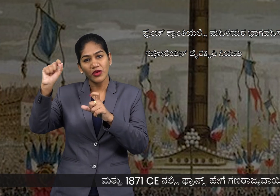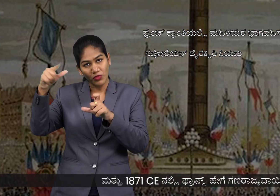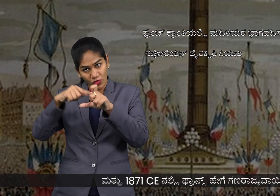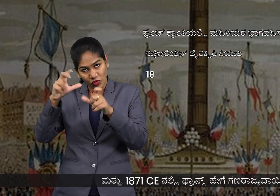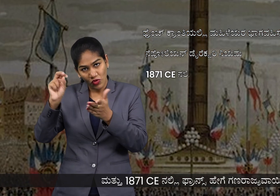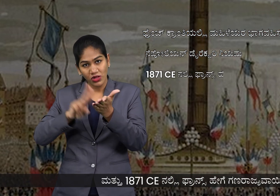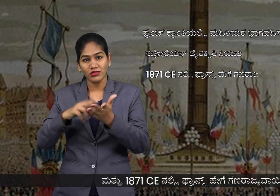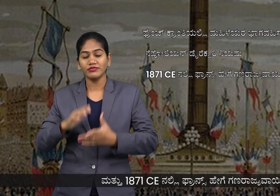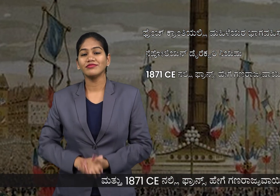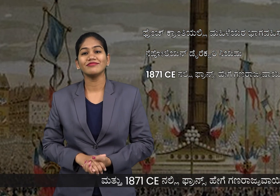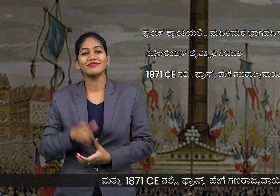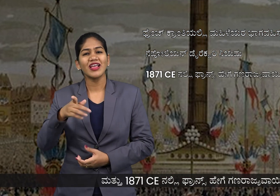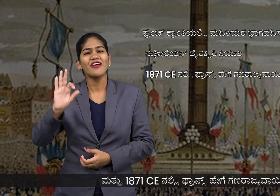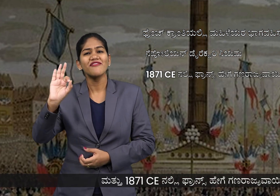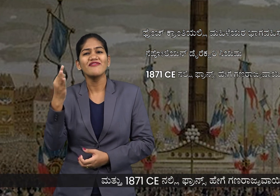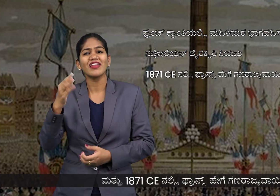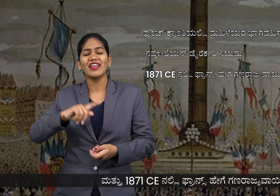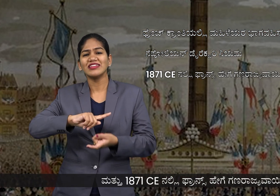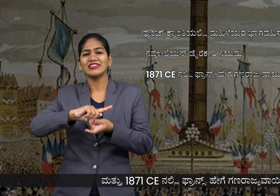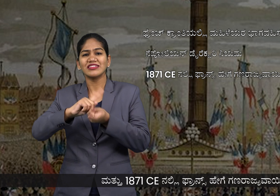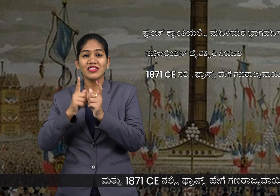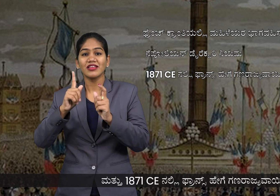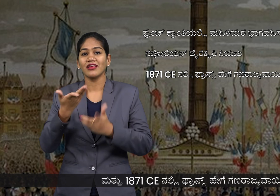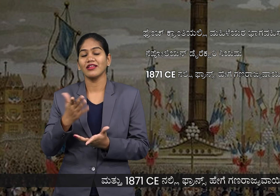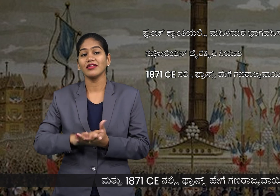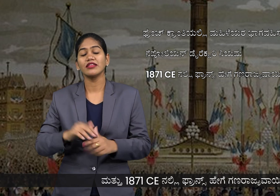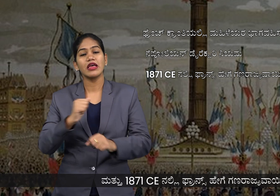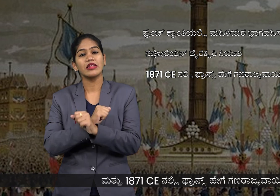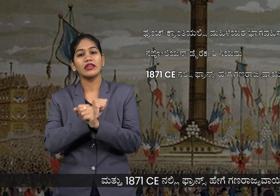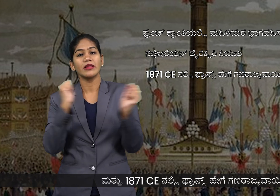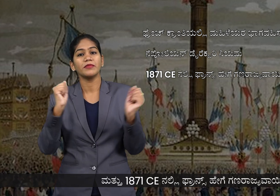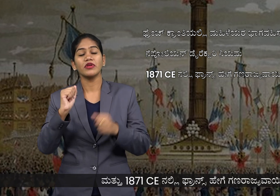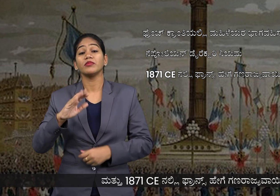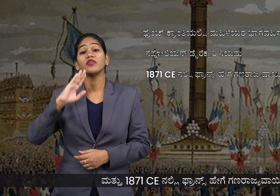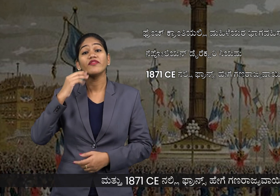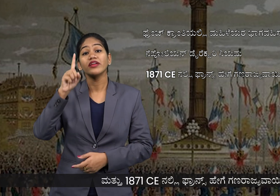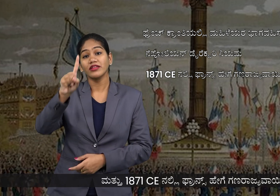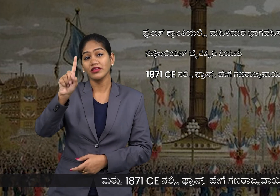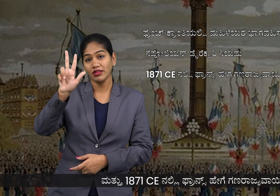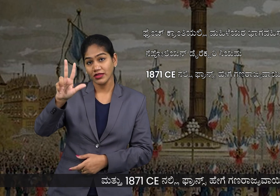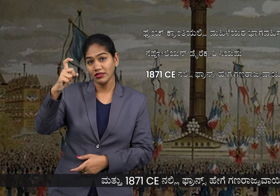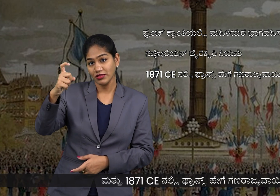ಮತ್ತು 1871 ಸಿನಲ್ಲಿ ಫ್ರಾನ್ಸ್ ಹೇಗೆ ಗಣರಾಜ್ಯವಾಯಿತು ಎಂಬುದನ್ನ ನೀವು ತಿಳ್ಕೊಂಡಿದ್ದೀರಾ.